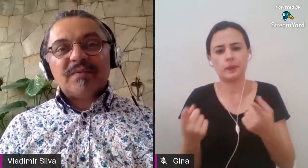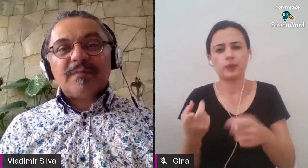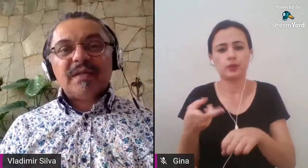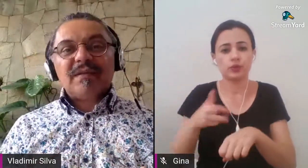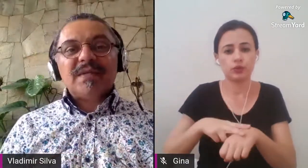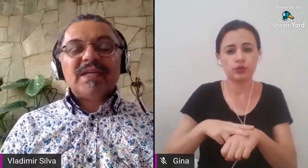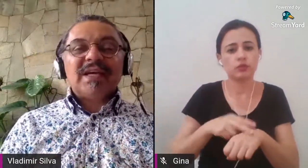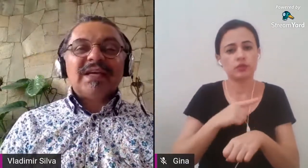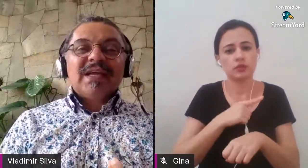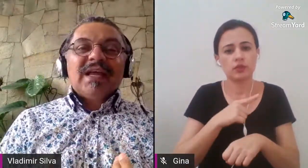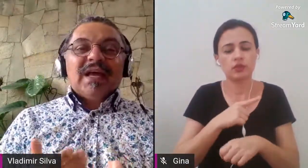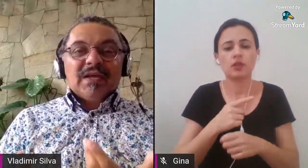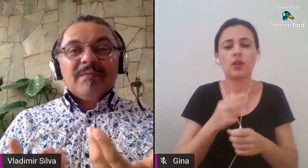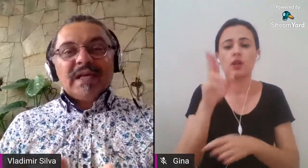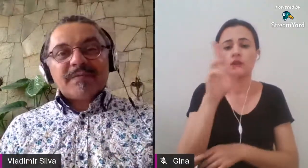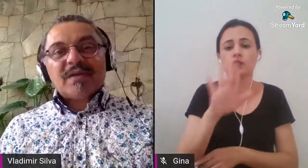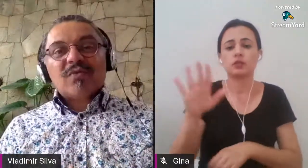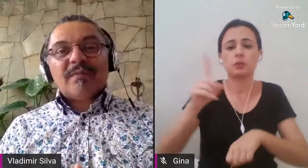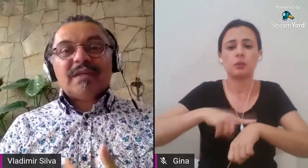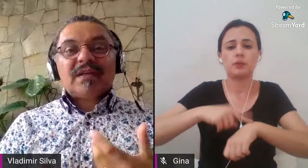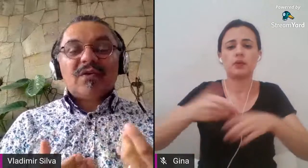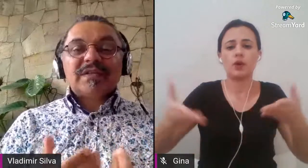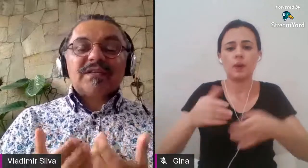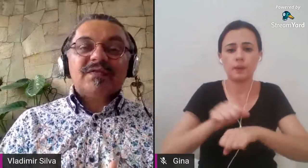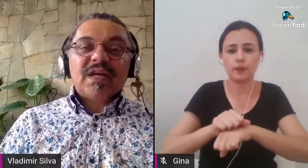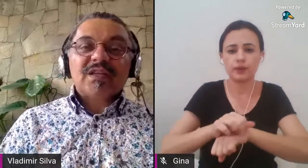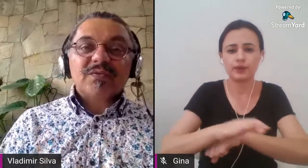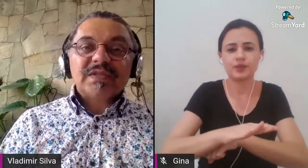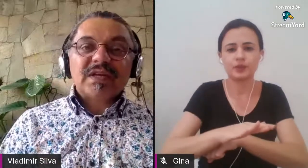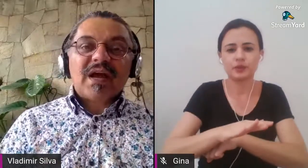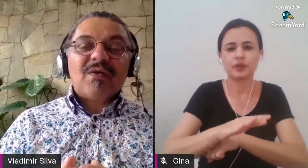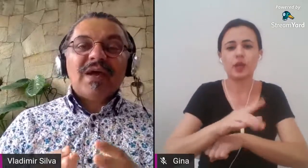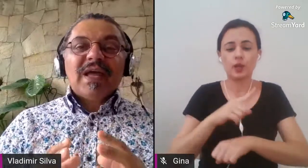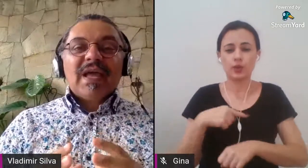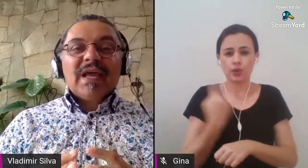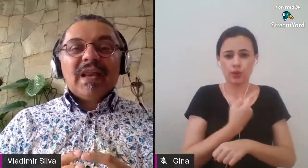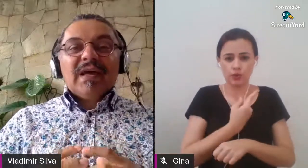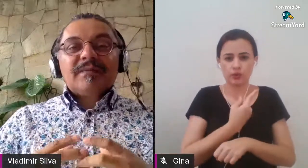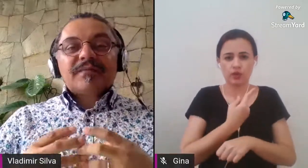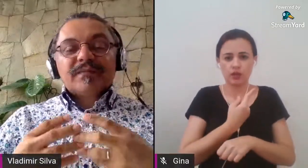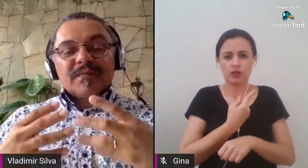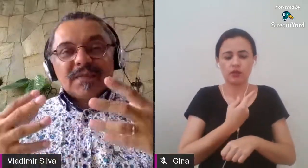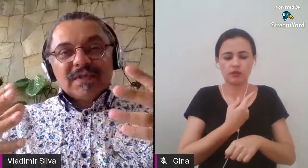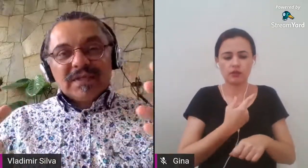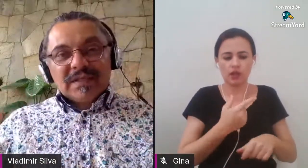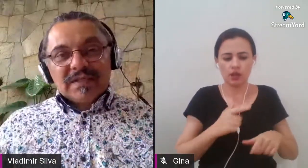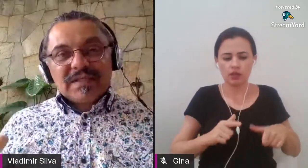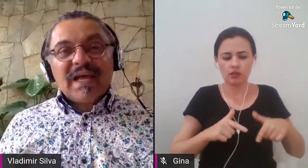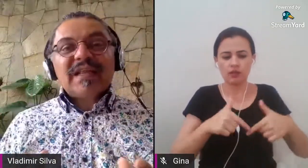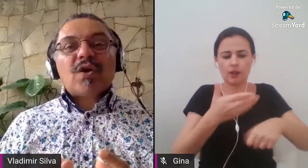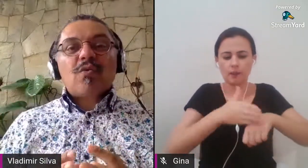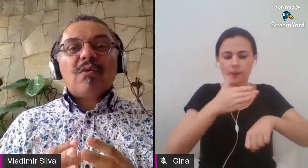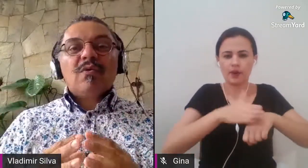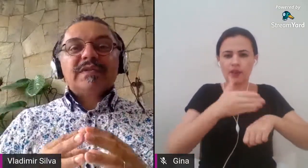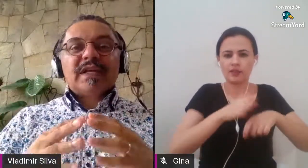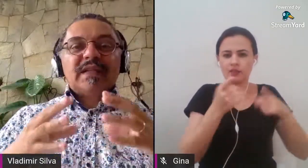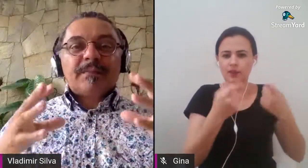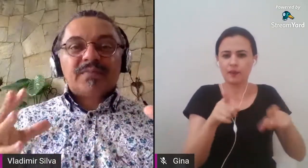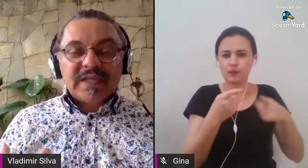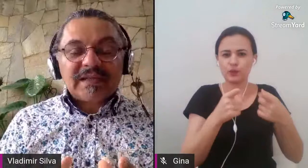a UFCG, nesse tempo de pandemia, e mais particularmente a nossa atividade musical, ela